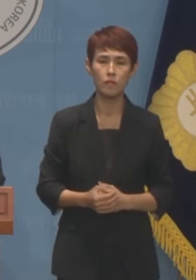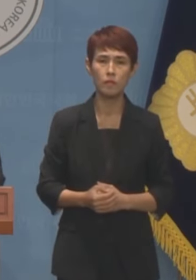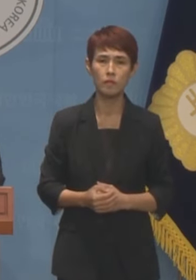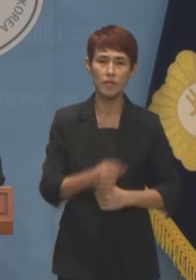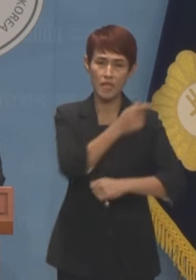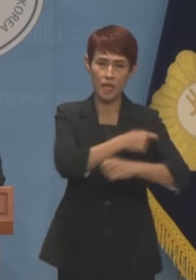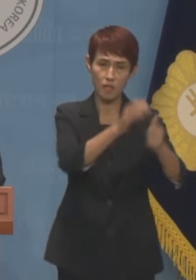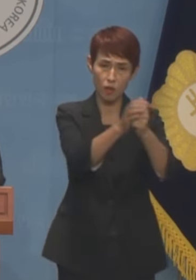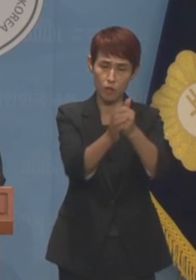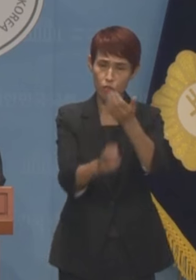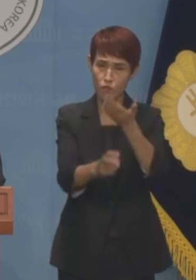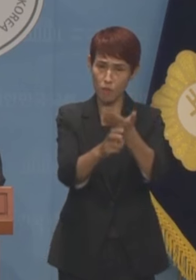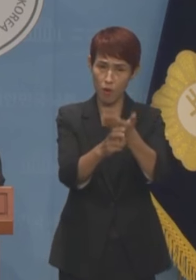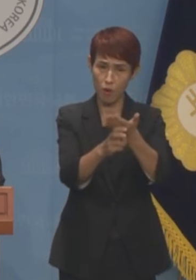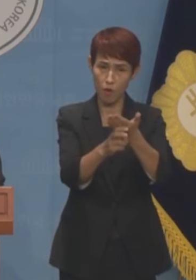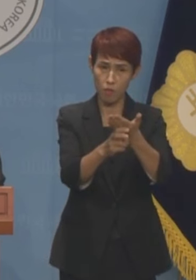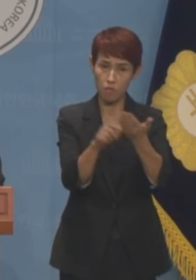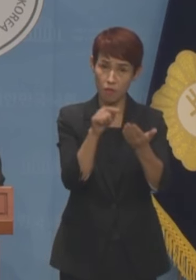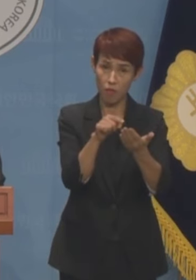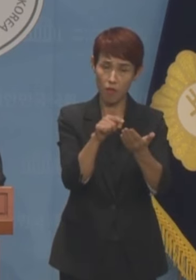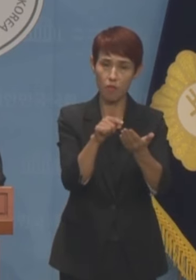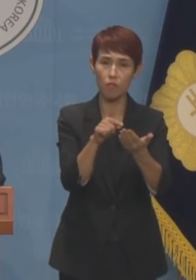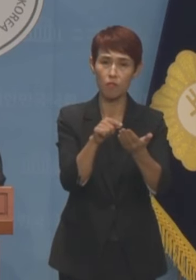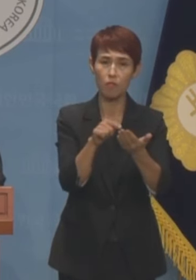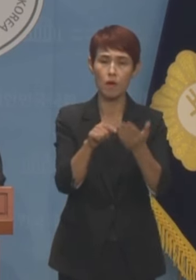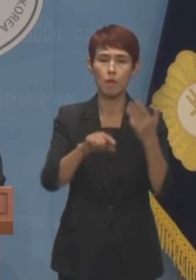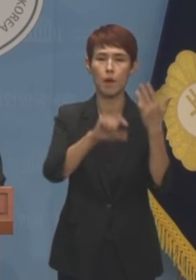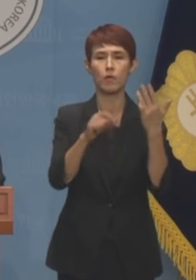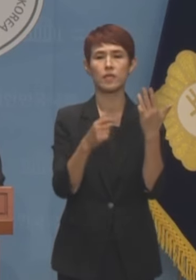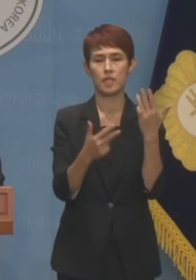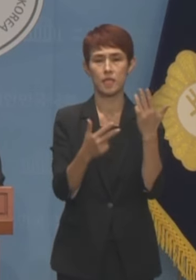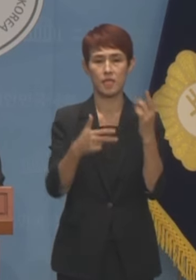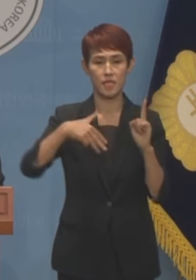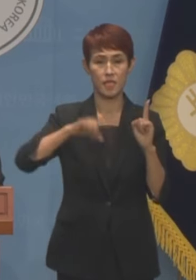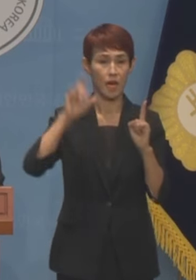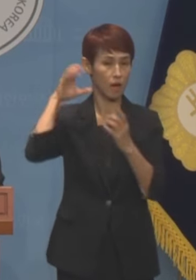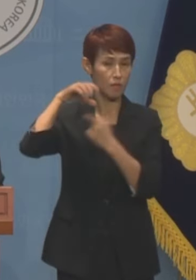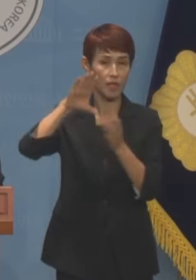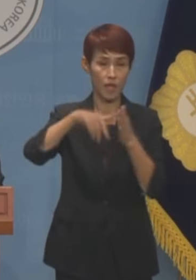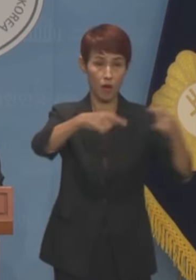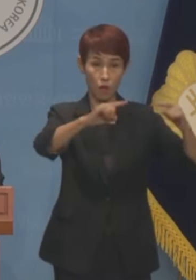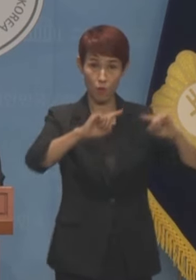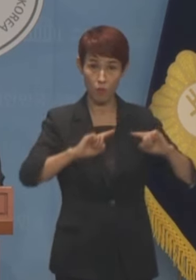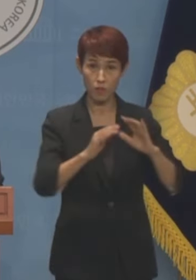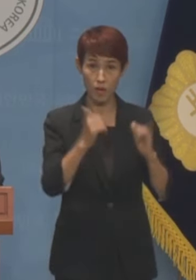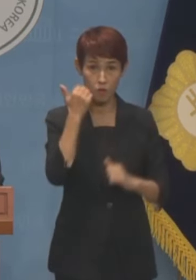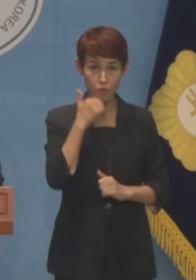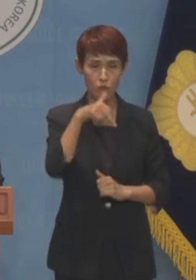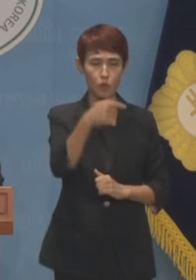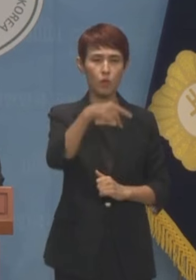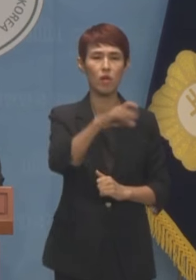이사 선임이 불법적으로 이루어진 사실은 앞서 8월 7일 1차 청문회에 출석 출석한